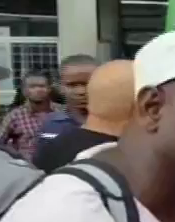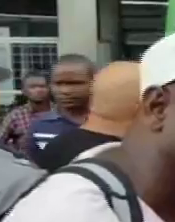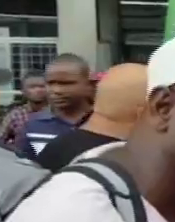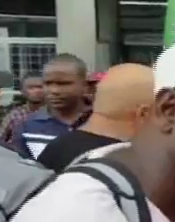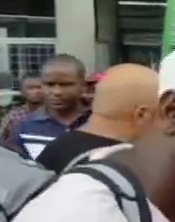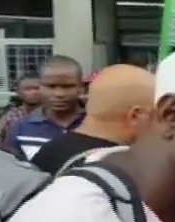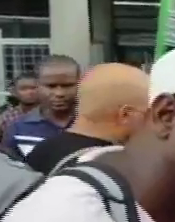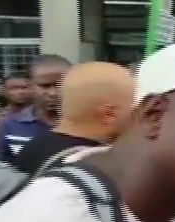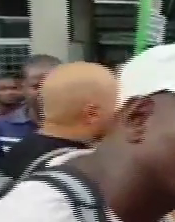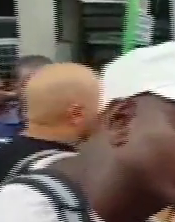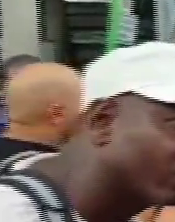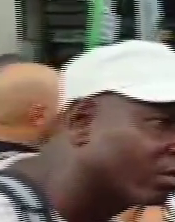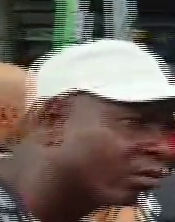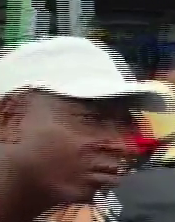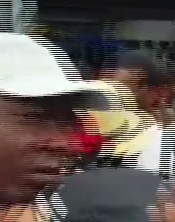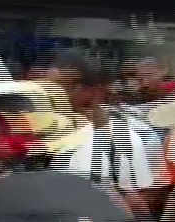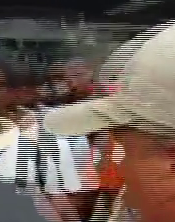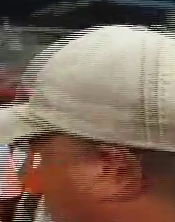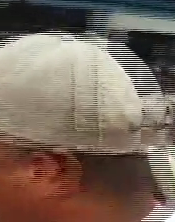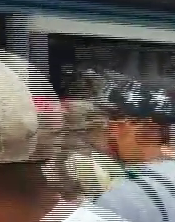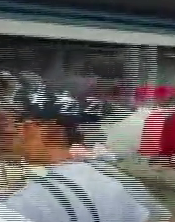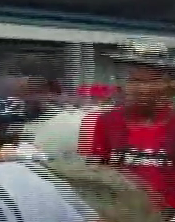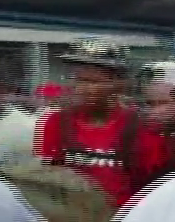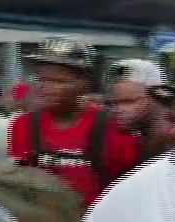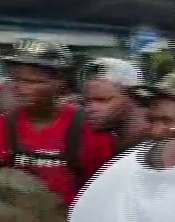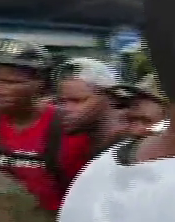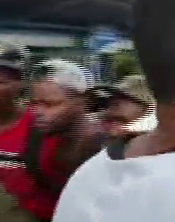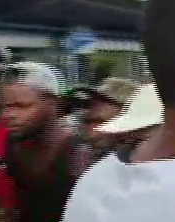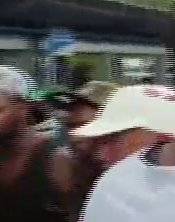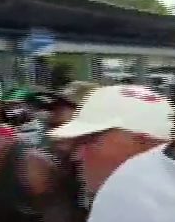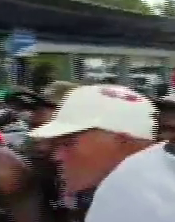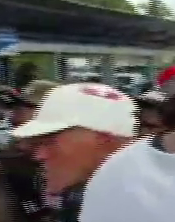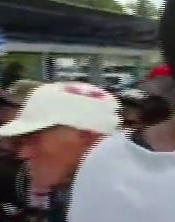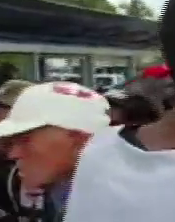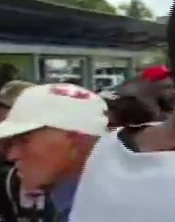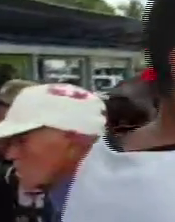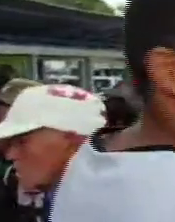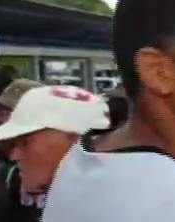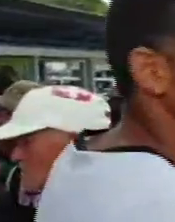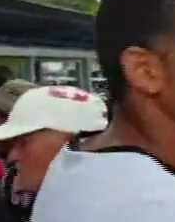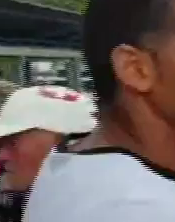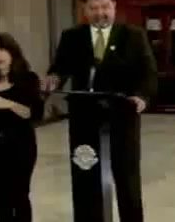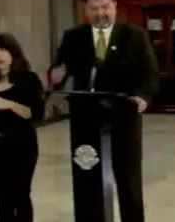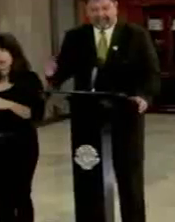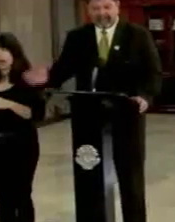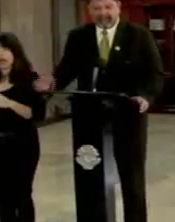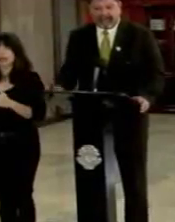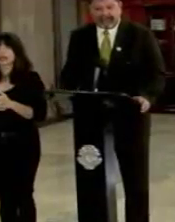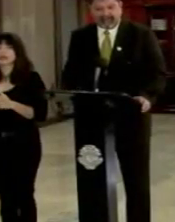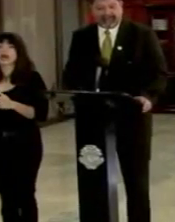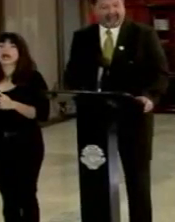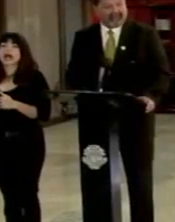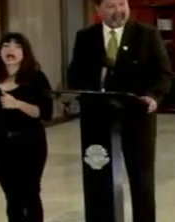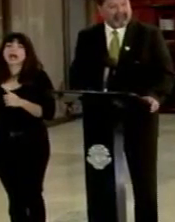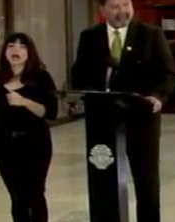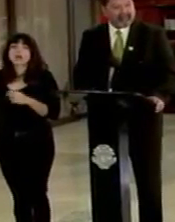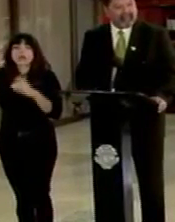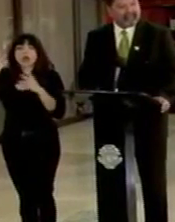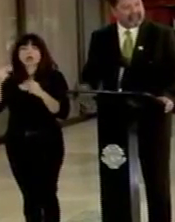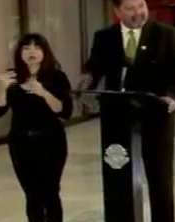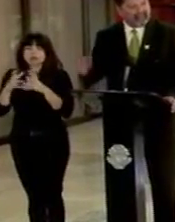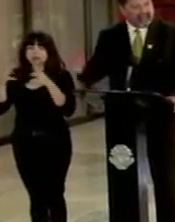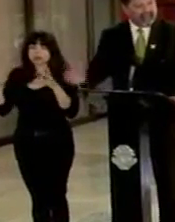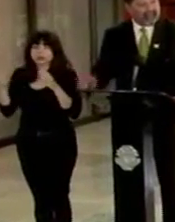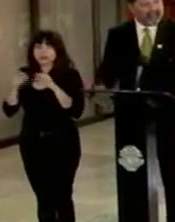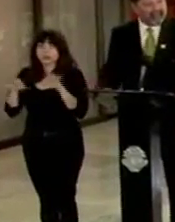sector, pues la frontera con Panamá posee muchos puntos de fácil acceso en el que se pueden introducir los cubanos. Hay una cantidad